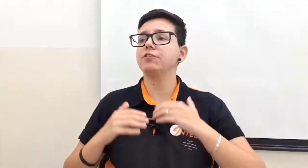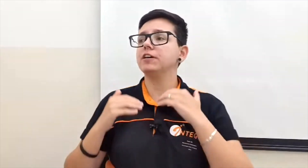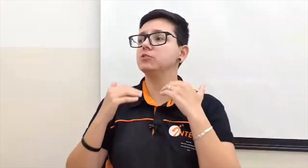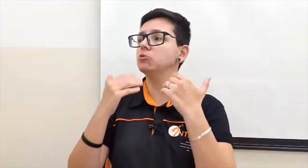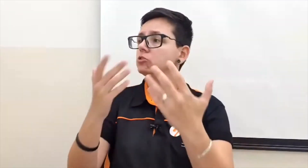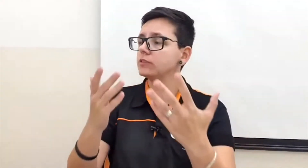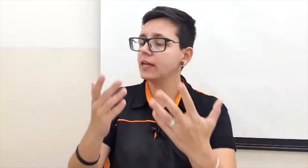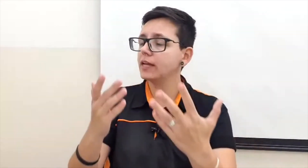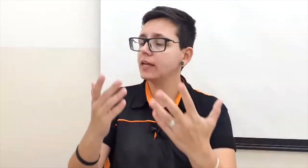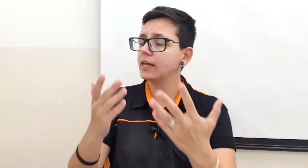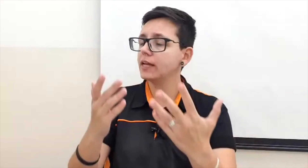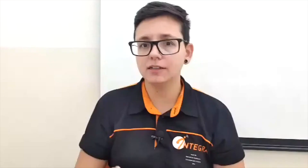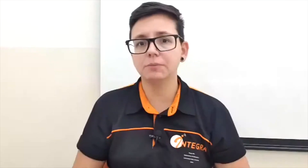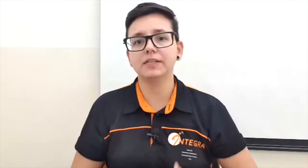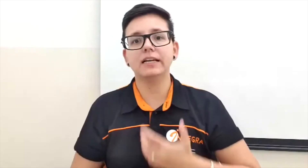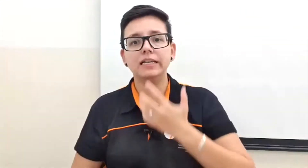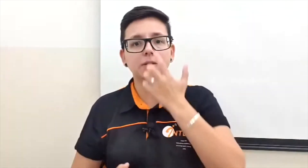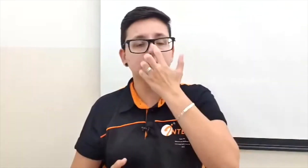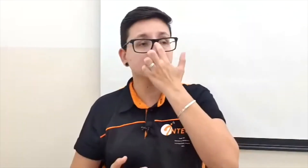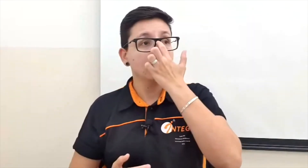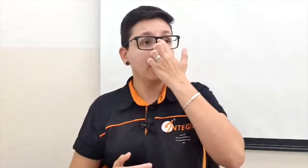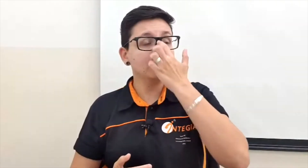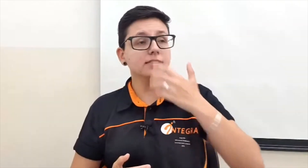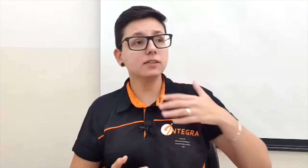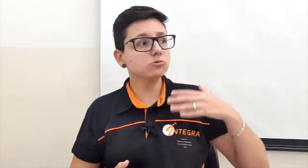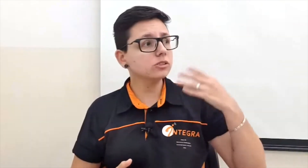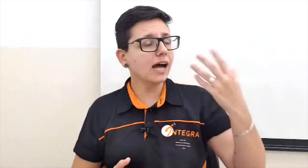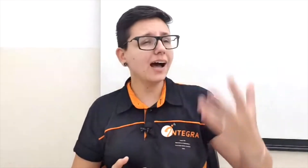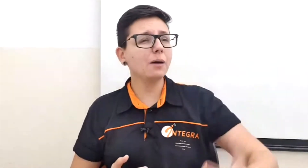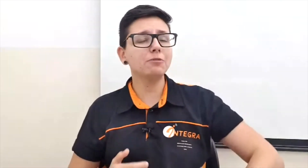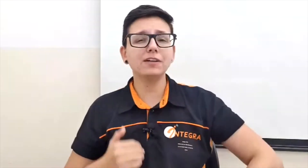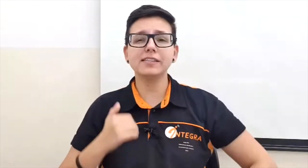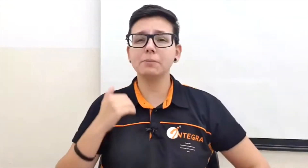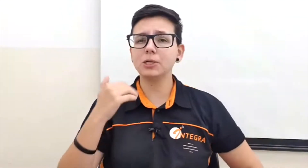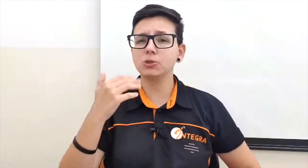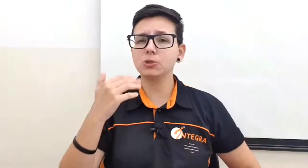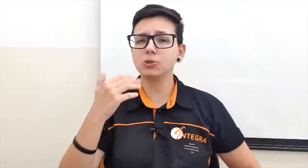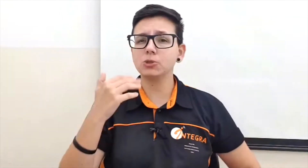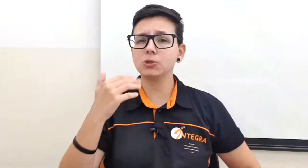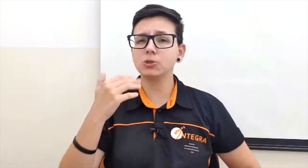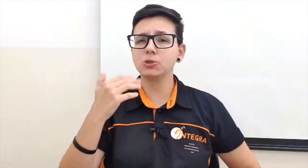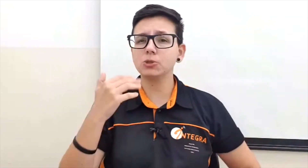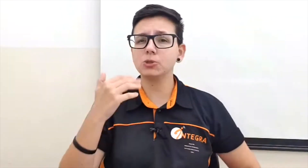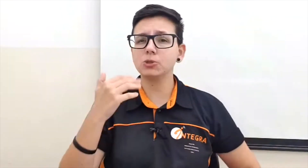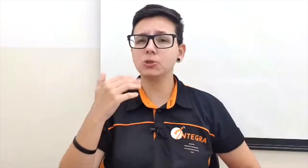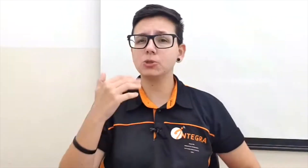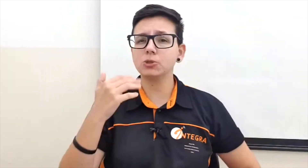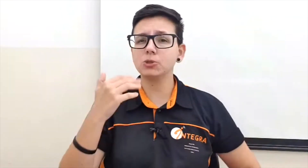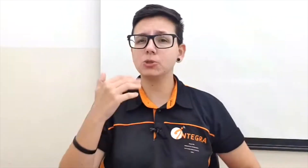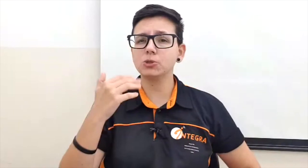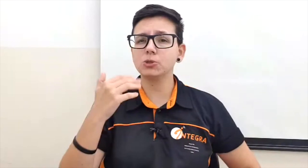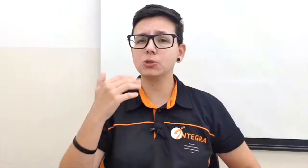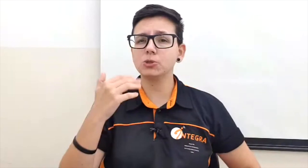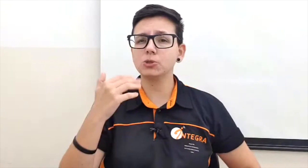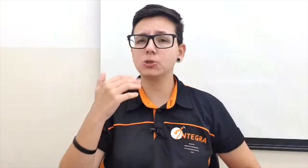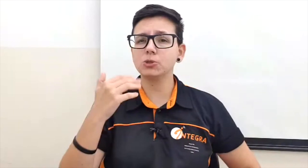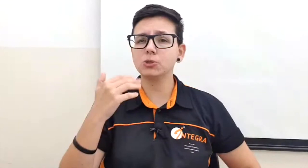faz muito tempo que está tentando aprender Libras. Aline, você não sabe, faz tempo que eu estou tentando e tal. Mas a minha pergunta para você é: